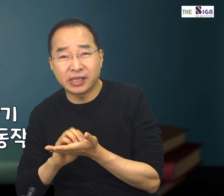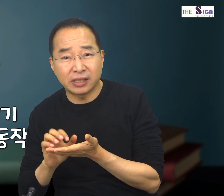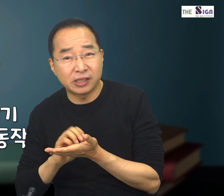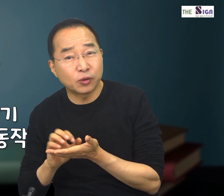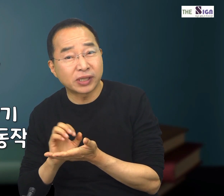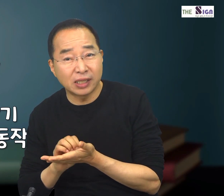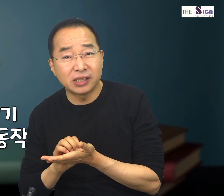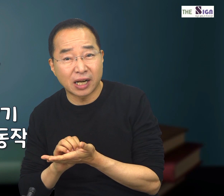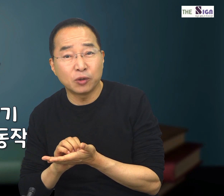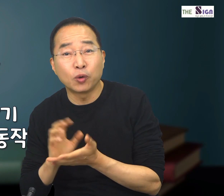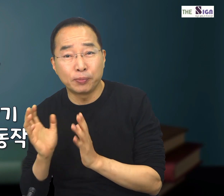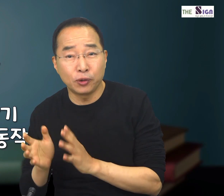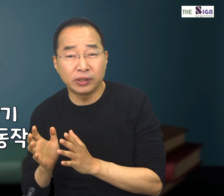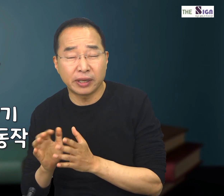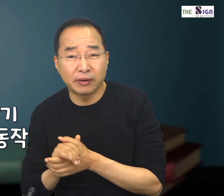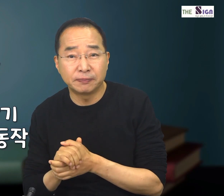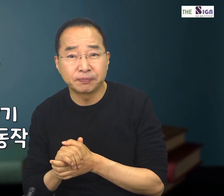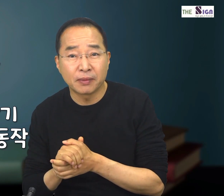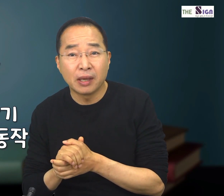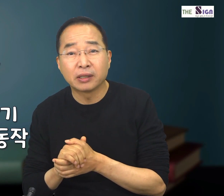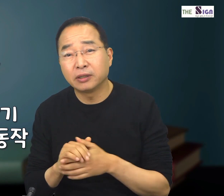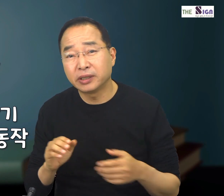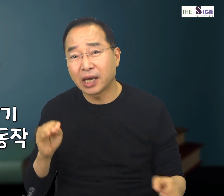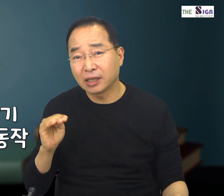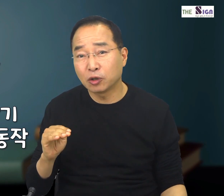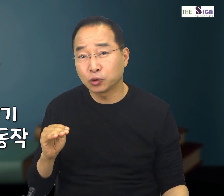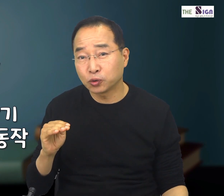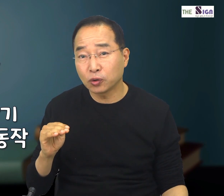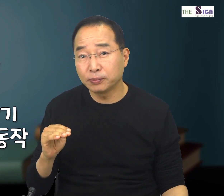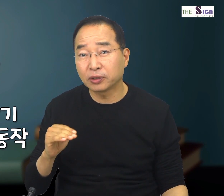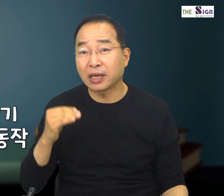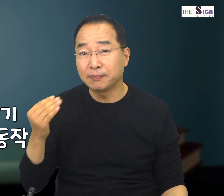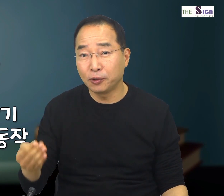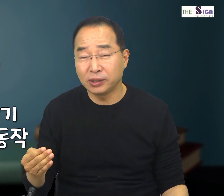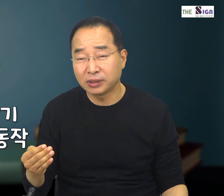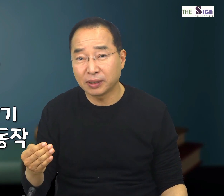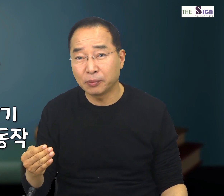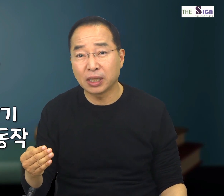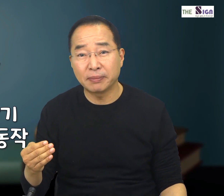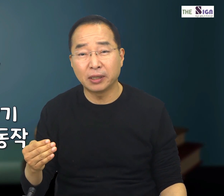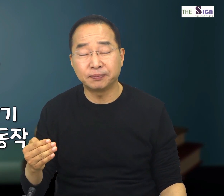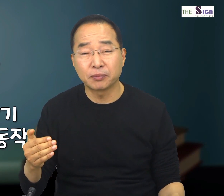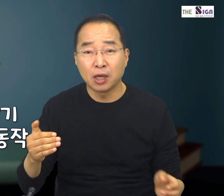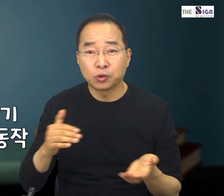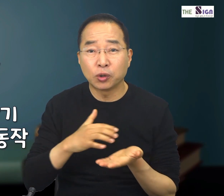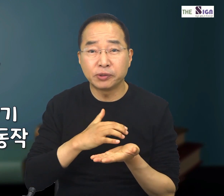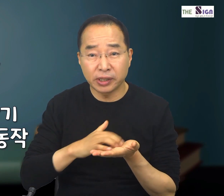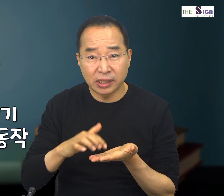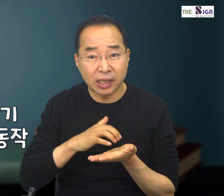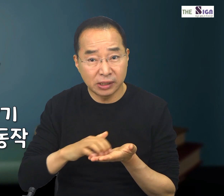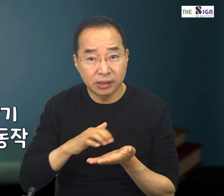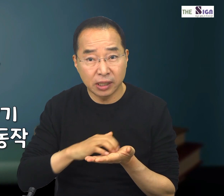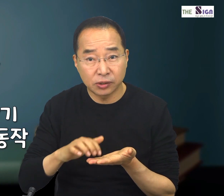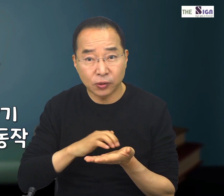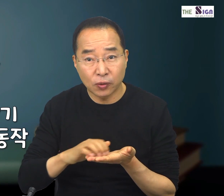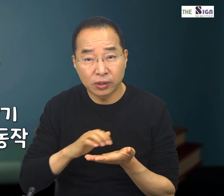될지 찾는다라는 이런 표현이 돼요. 그런데 하나 더 조금 더 다른 표현이 있습니다. 뭐냐면 조금 전에 계산을 이렇게 했죠. 그런데